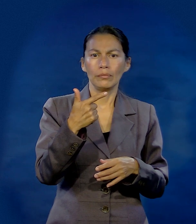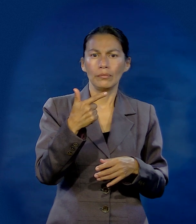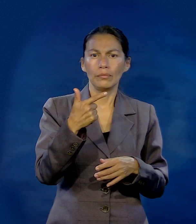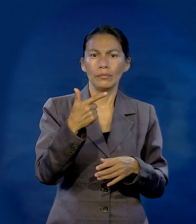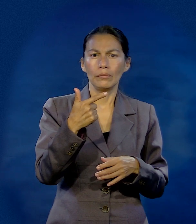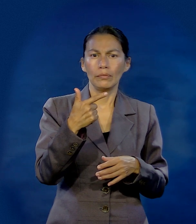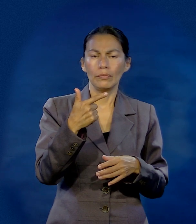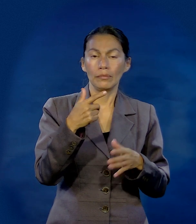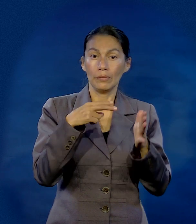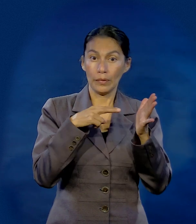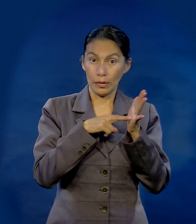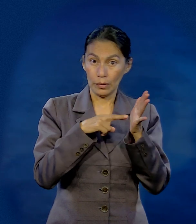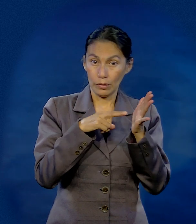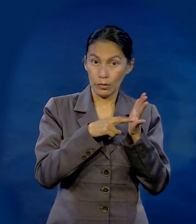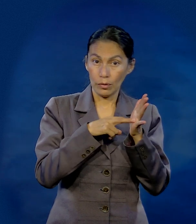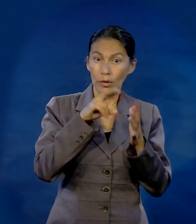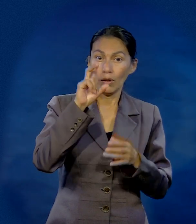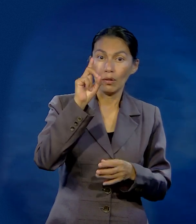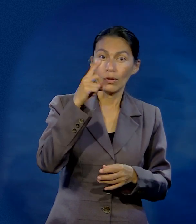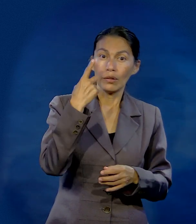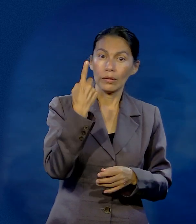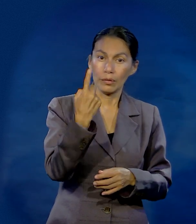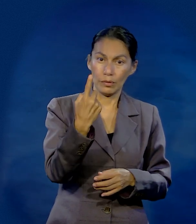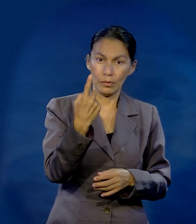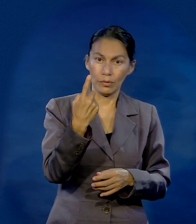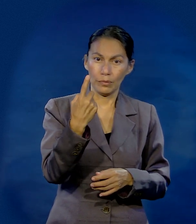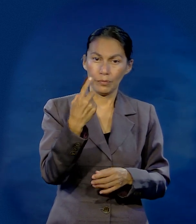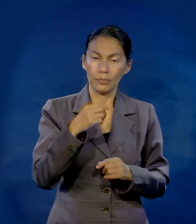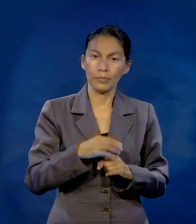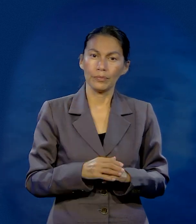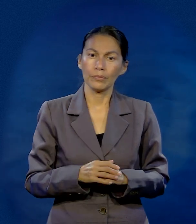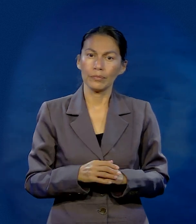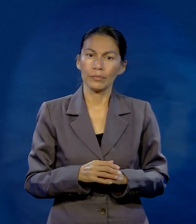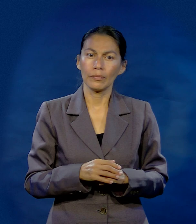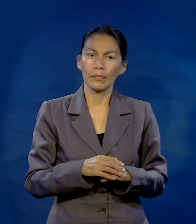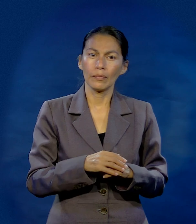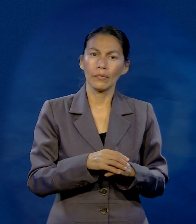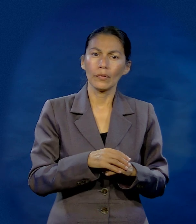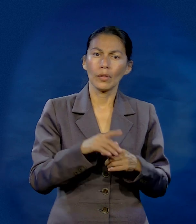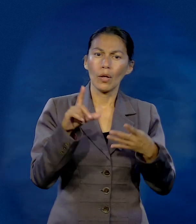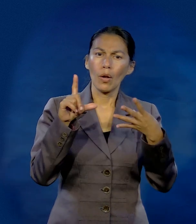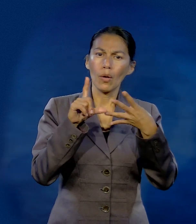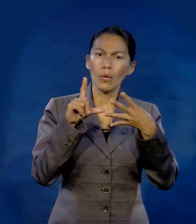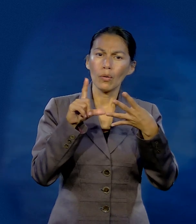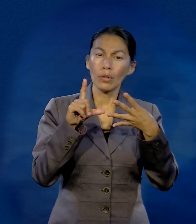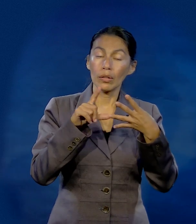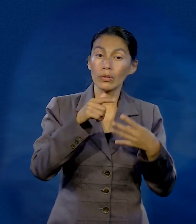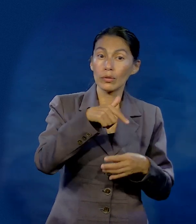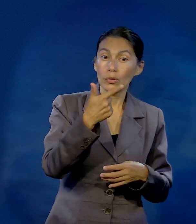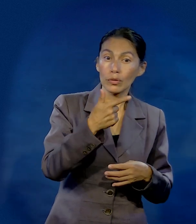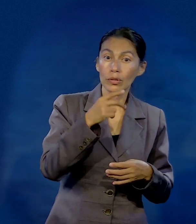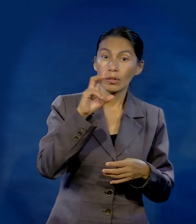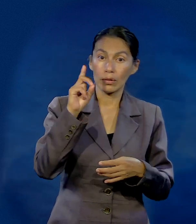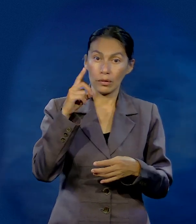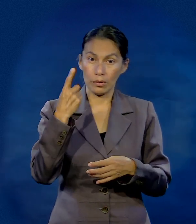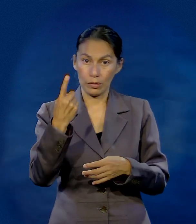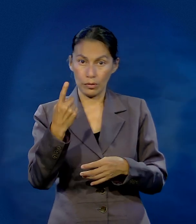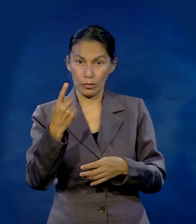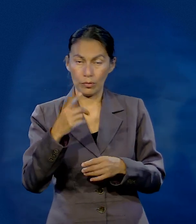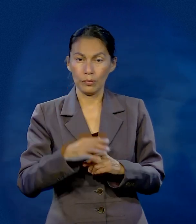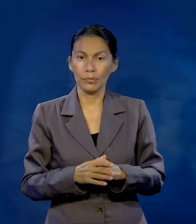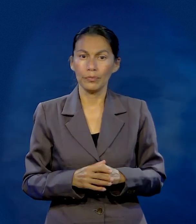voy a pedirles por favor que vayan al evangelio de Lucas conmigo capítulo 12 Lucas capítulo 12